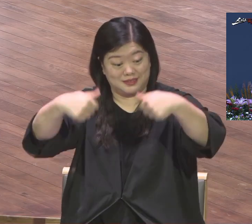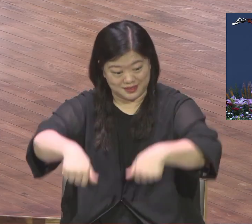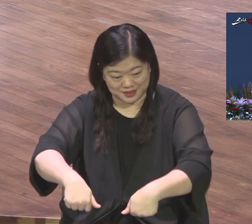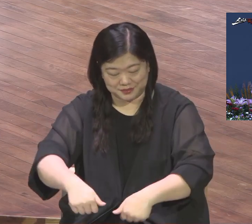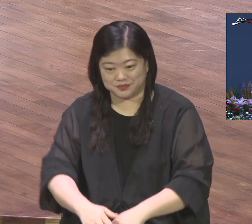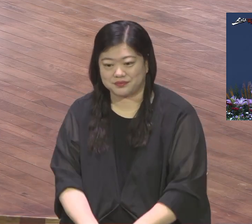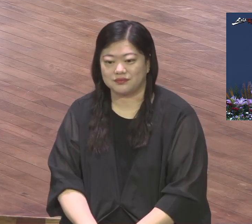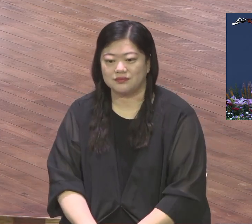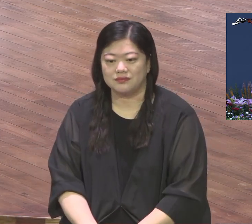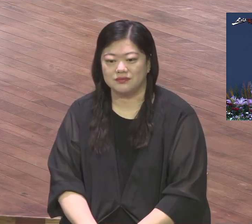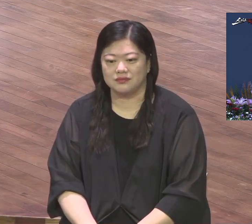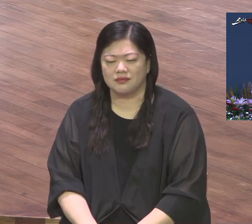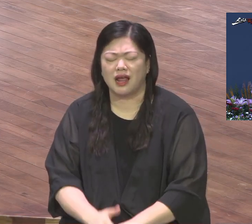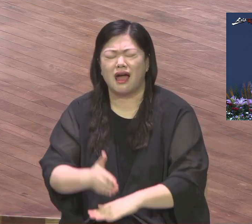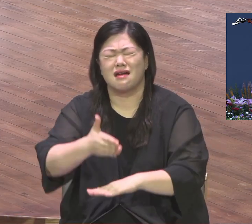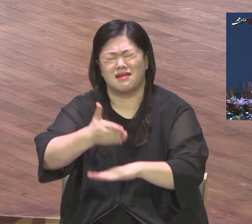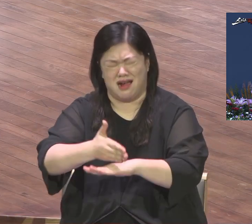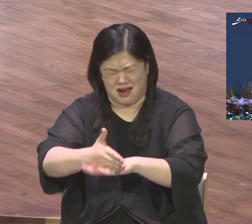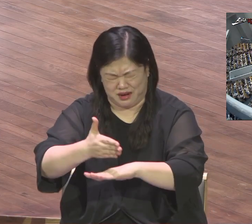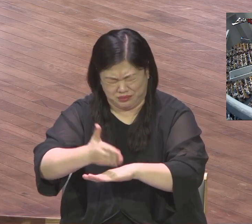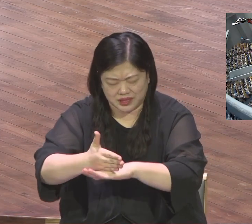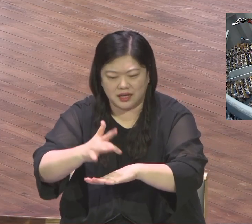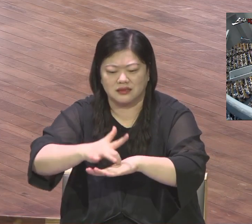인사합시다. 감사 체질이 됩시다.